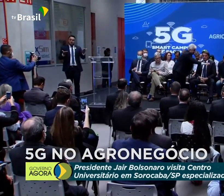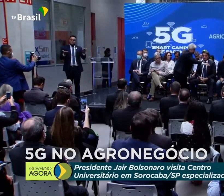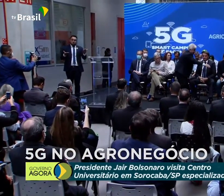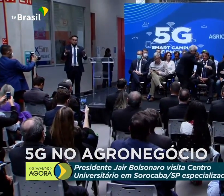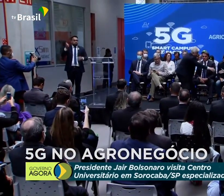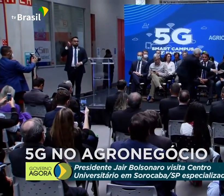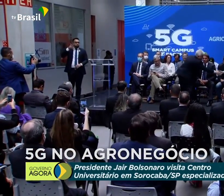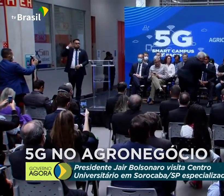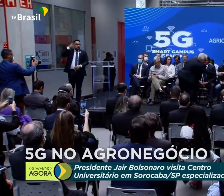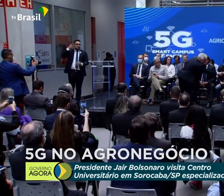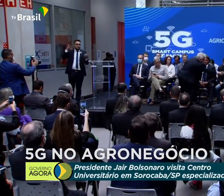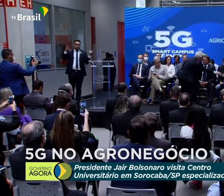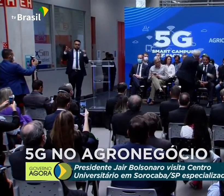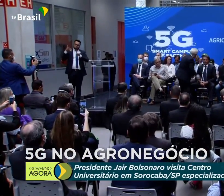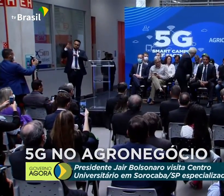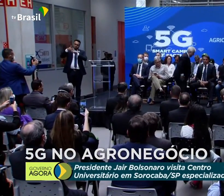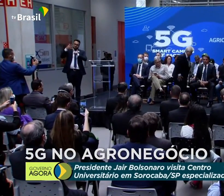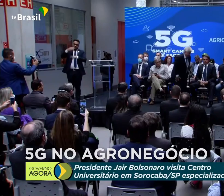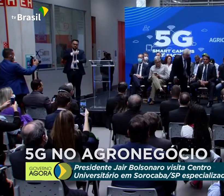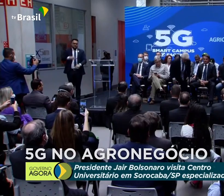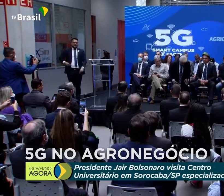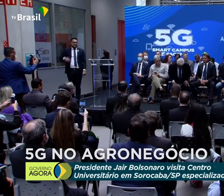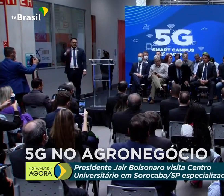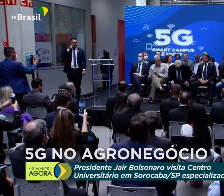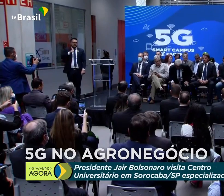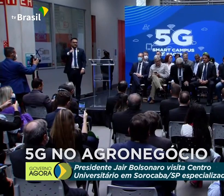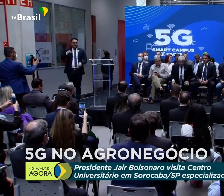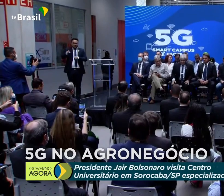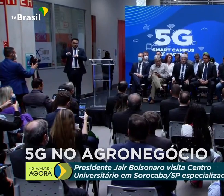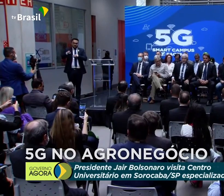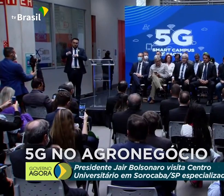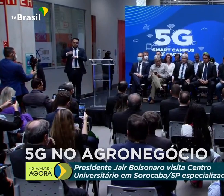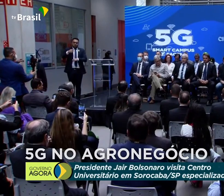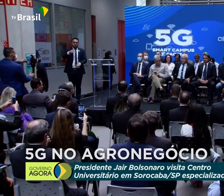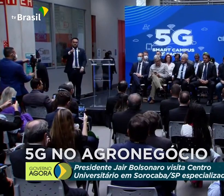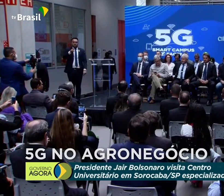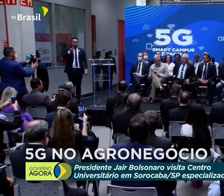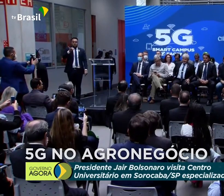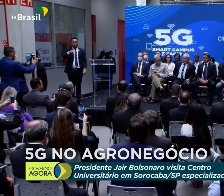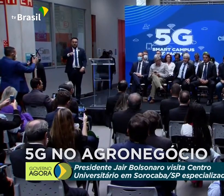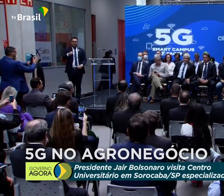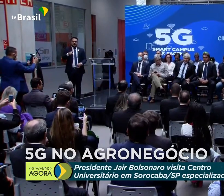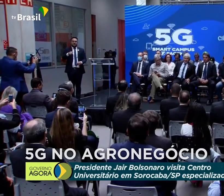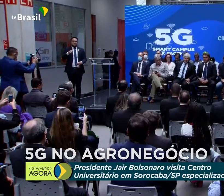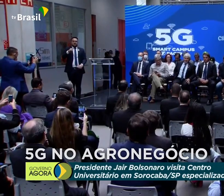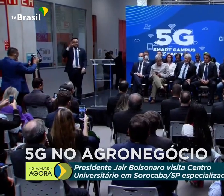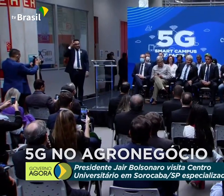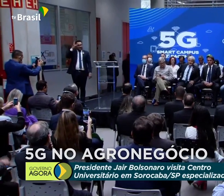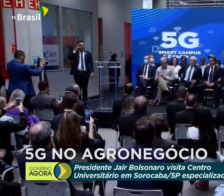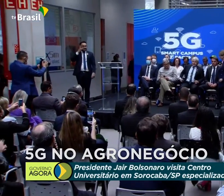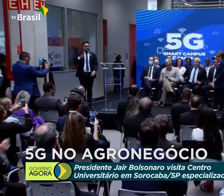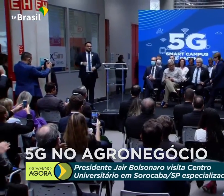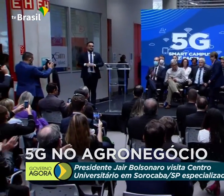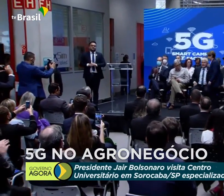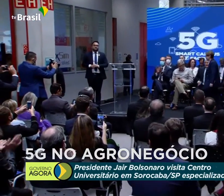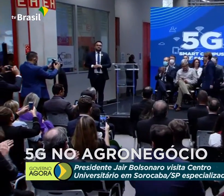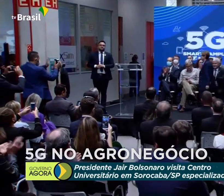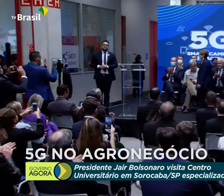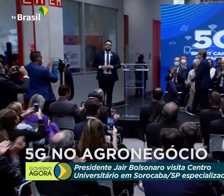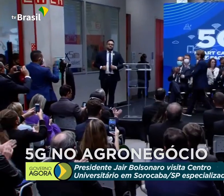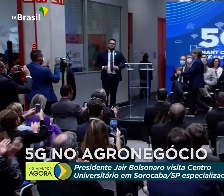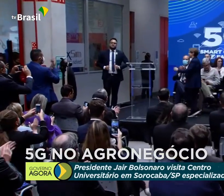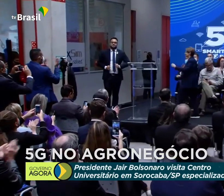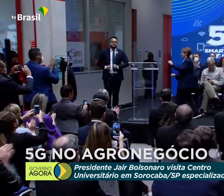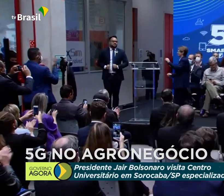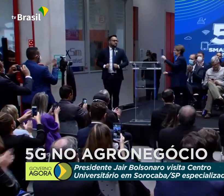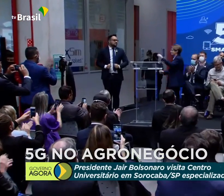Convidamos a fazer uso da palavra a ministra da Agricultura, Pecuária e Abastecimento, Tereza Cristina.